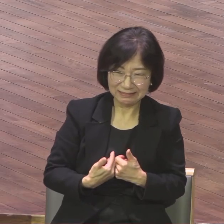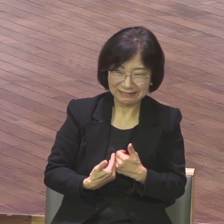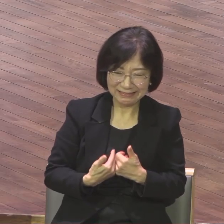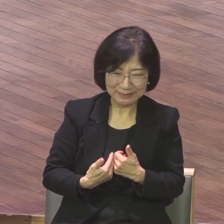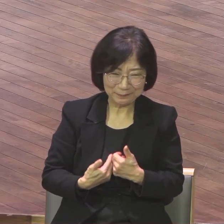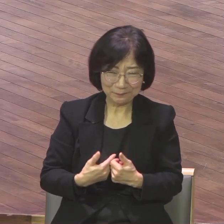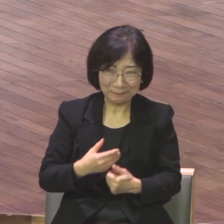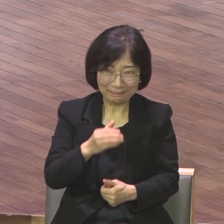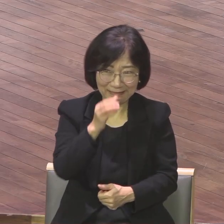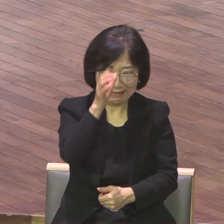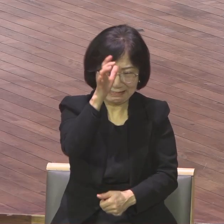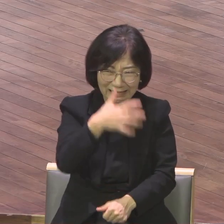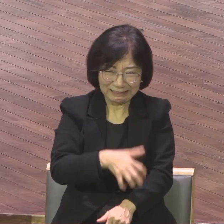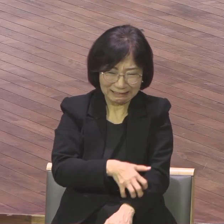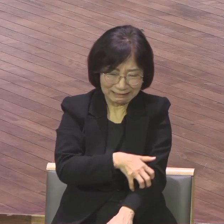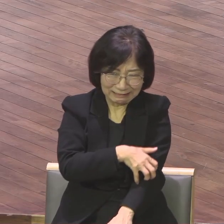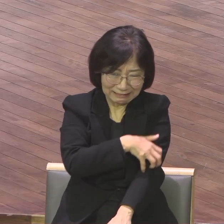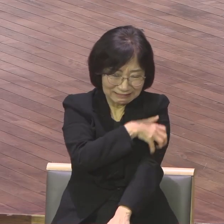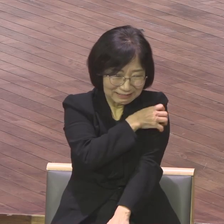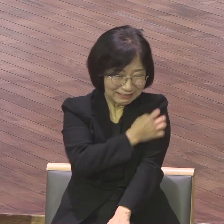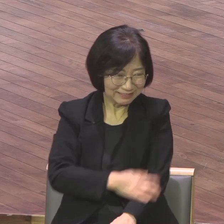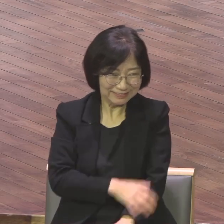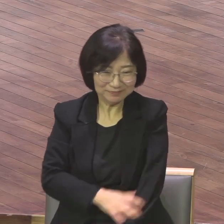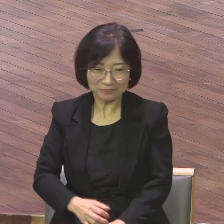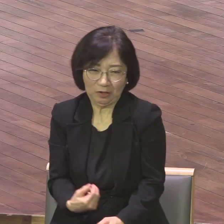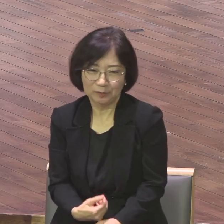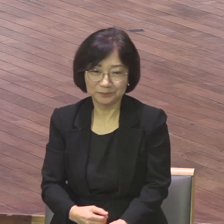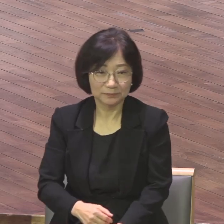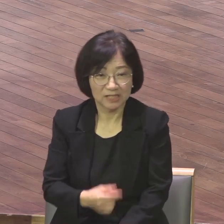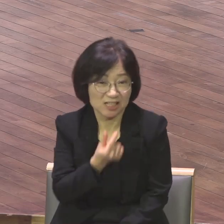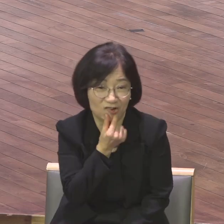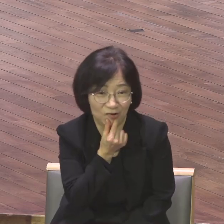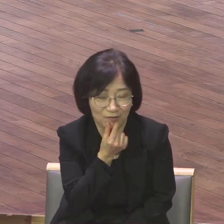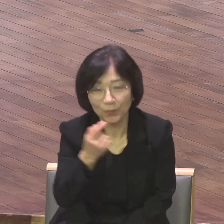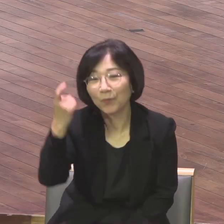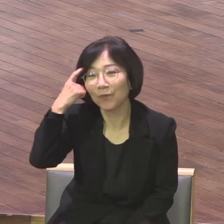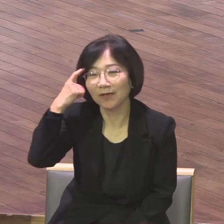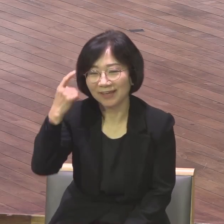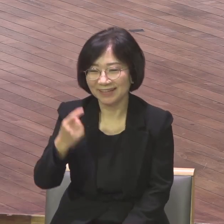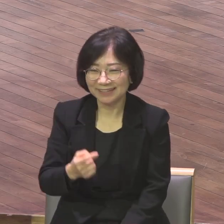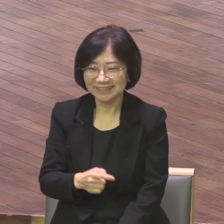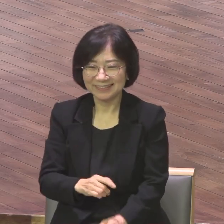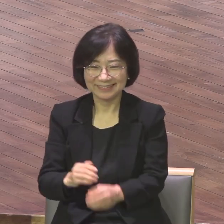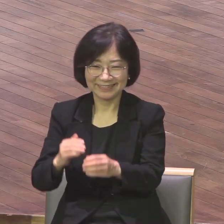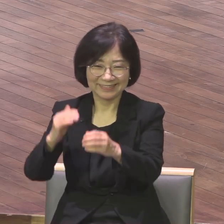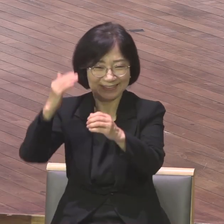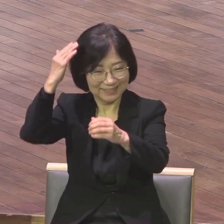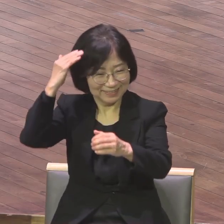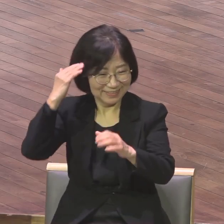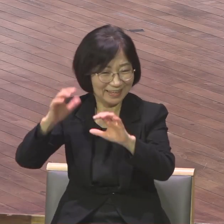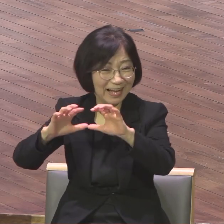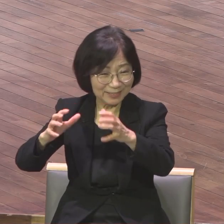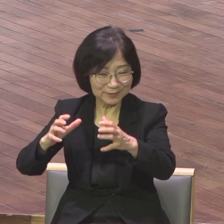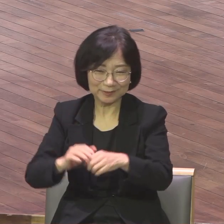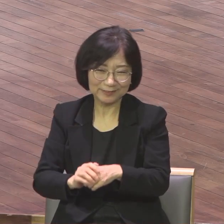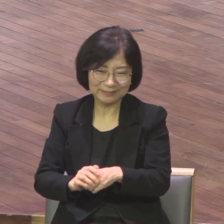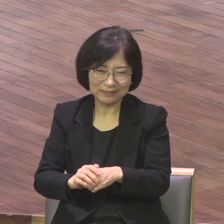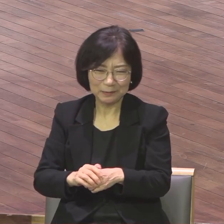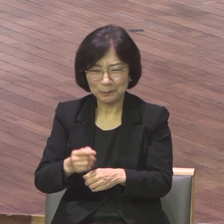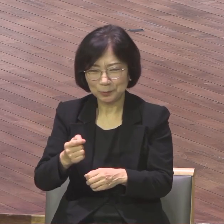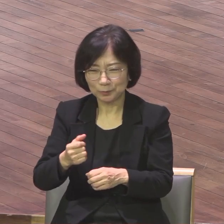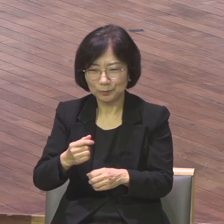우리나라 문화가 귀신 문화요, 불교 문화, 유교 문화라, 비성경적 문화라서 비성경적으로 살아오니까